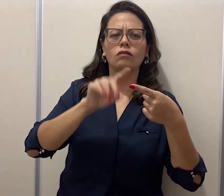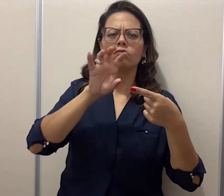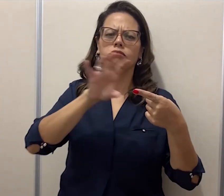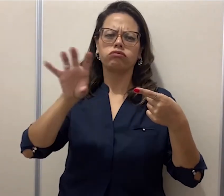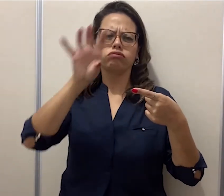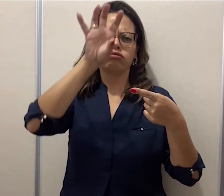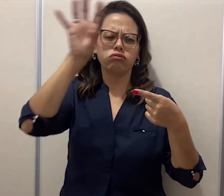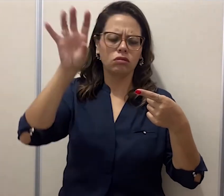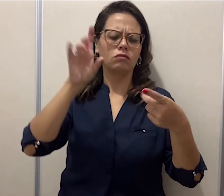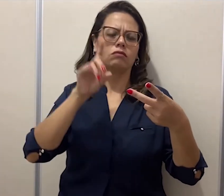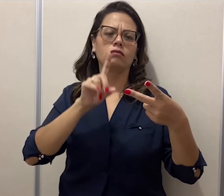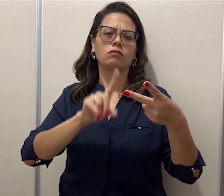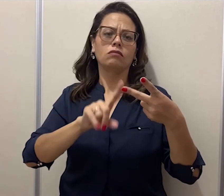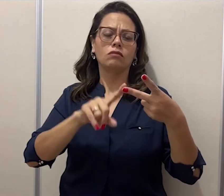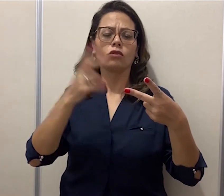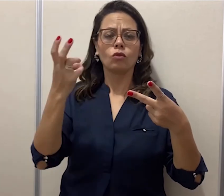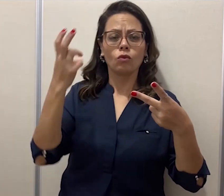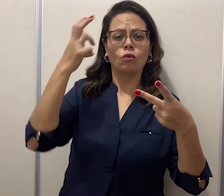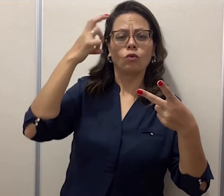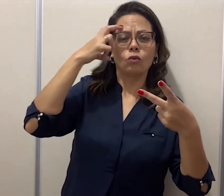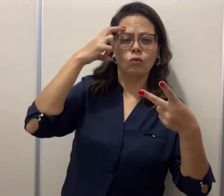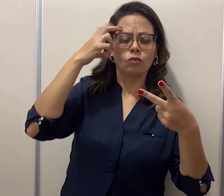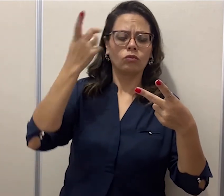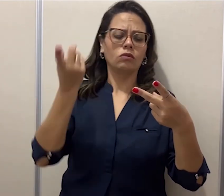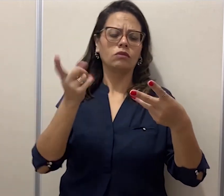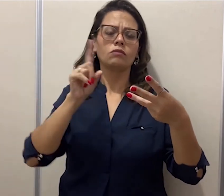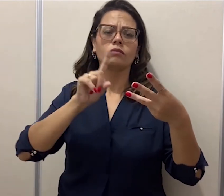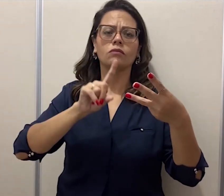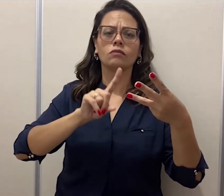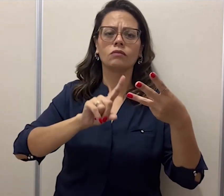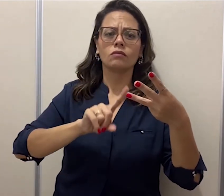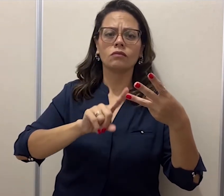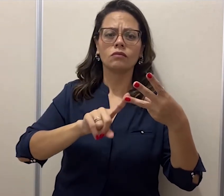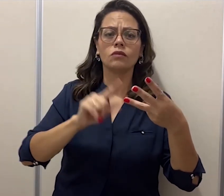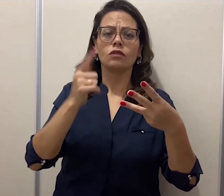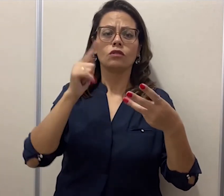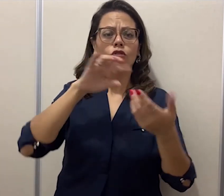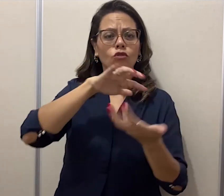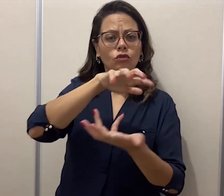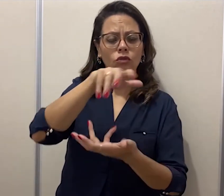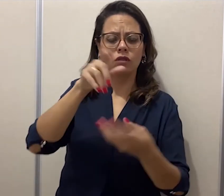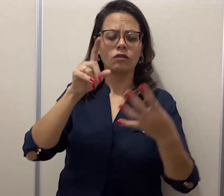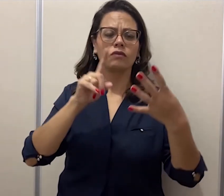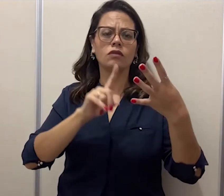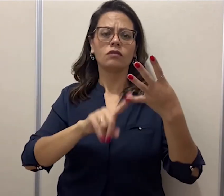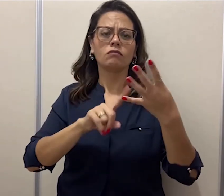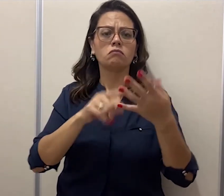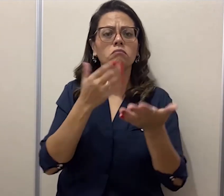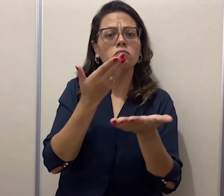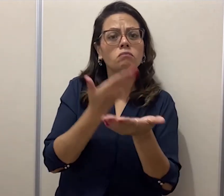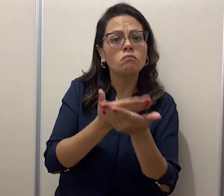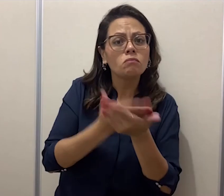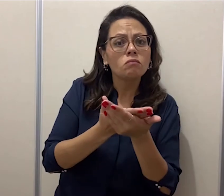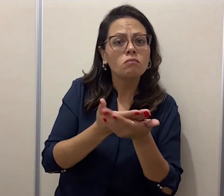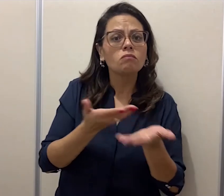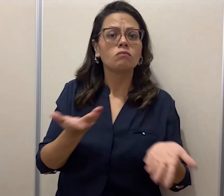por exemplo é a questão Regional cultural questão geográfica